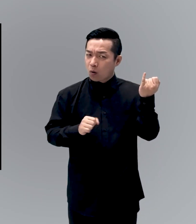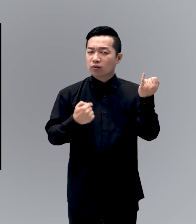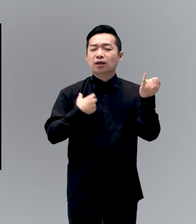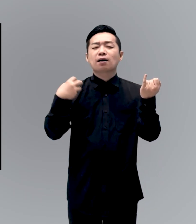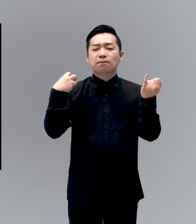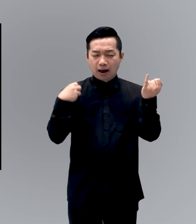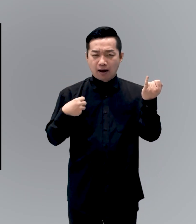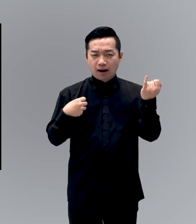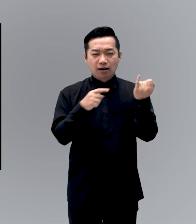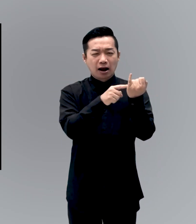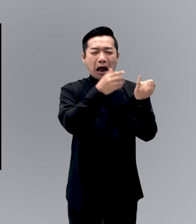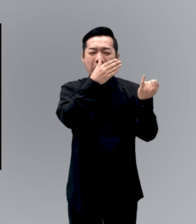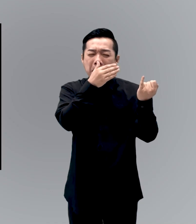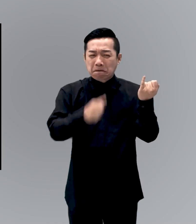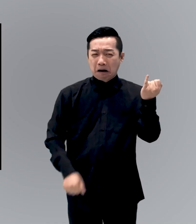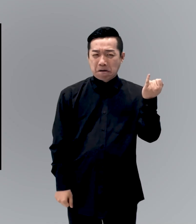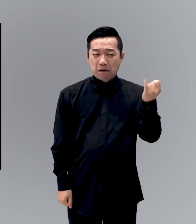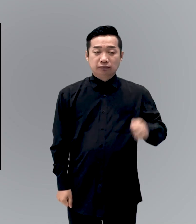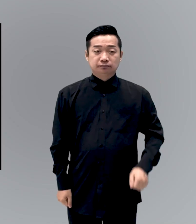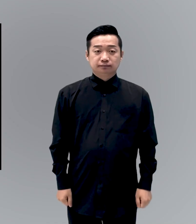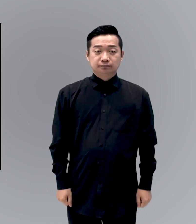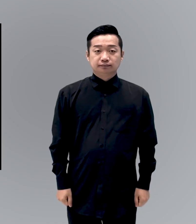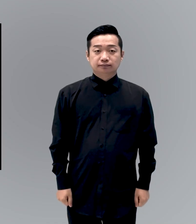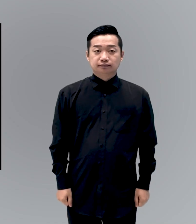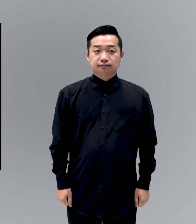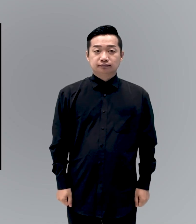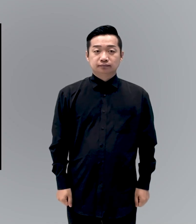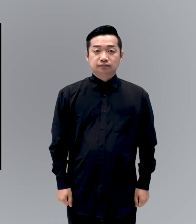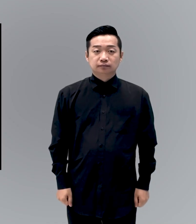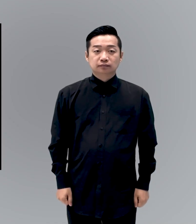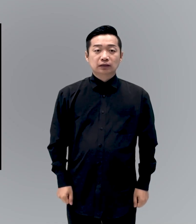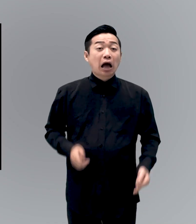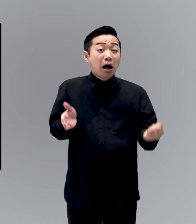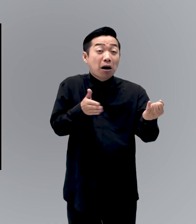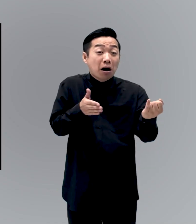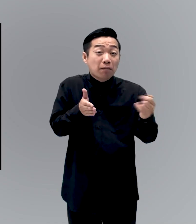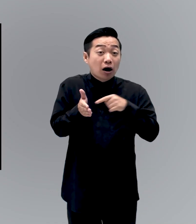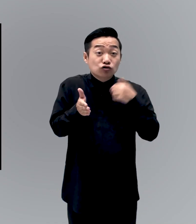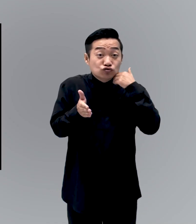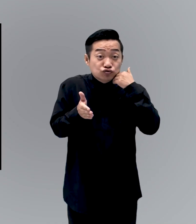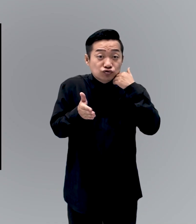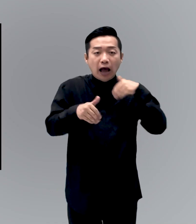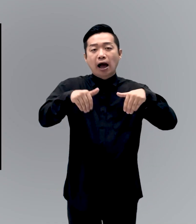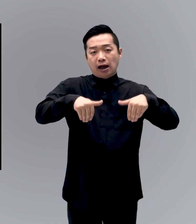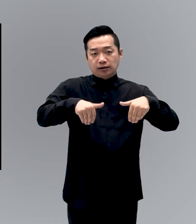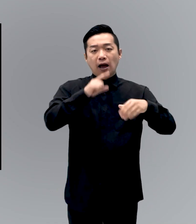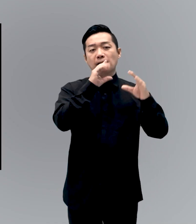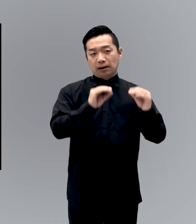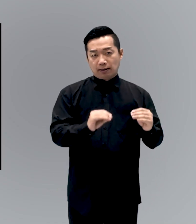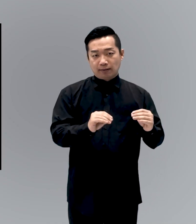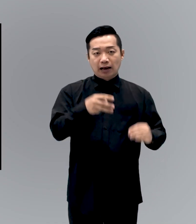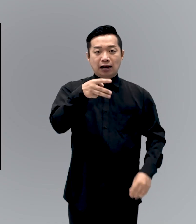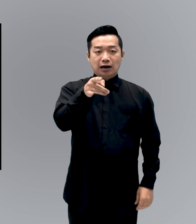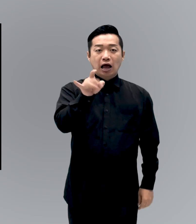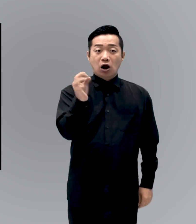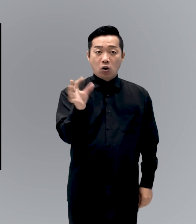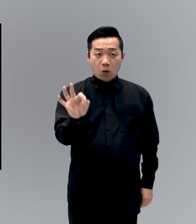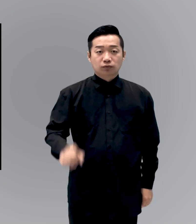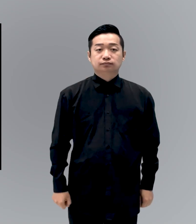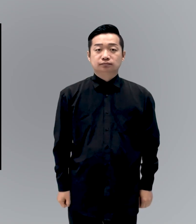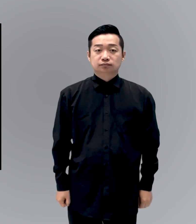도서명 러브 온 더 브레인. 저자 알리 헤이즐우드. 출판사 황금시간.